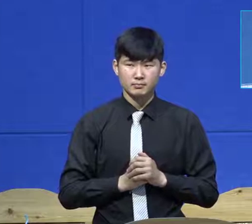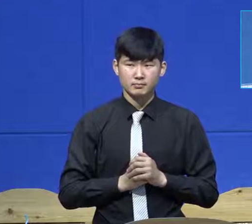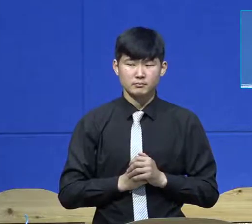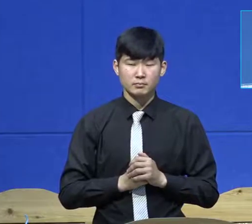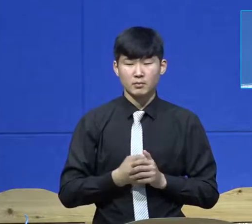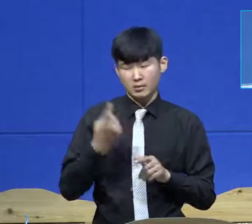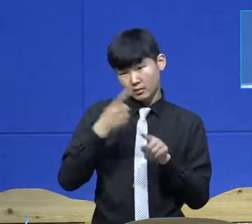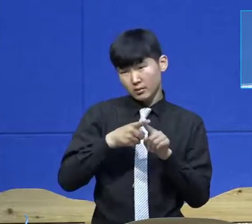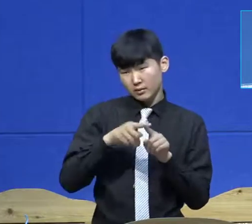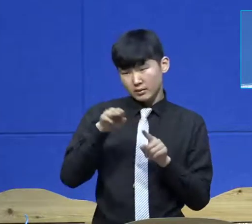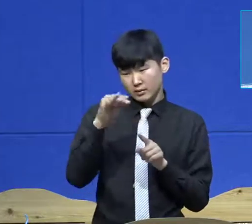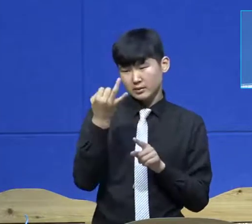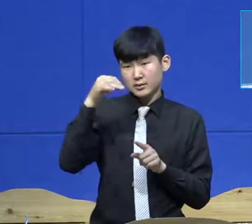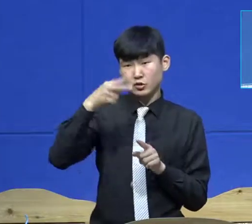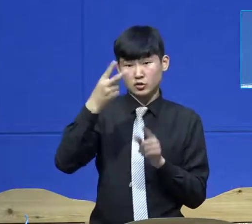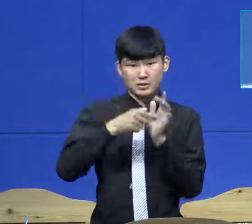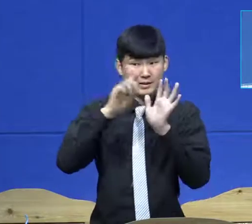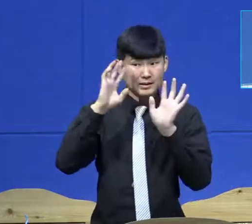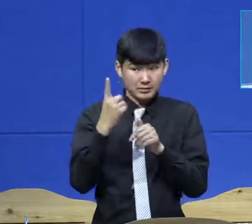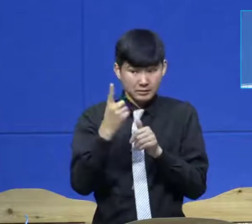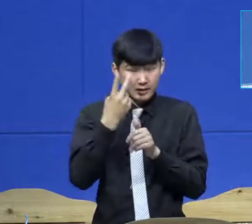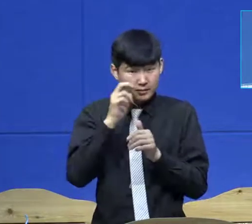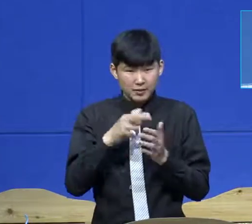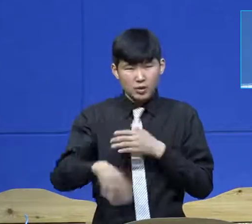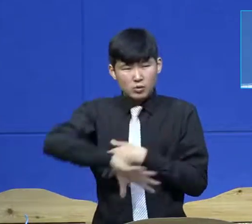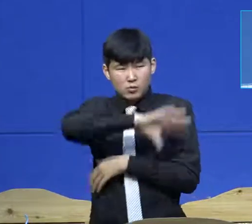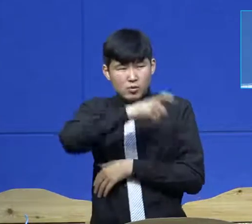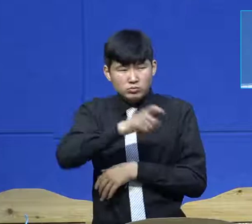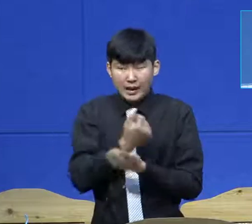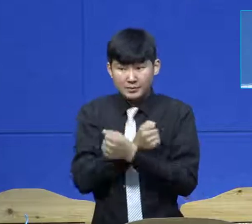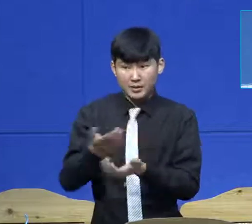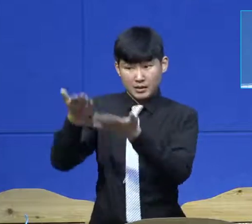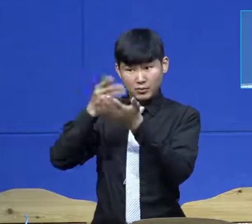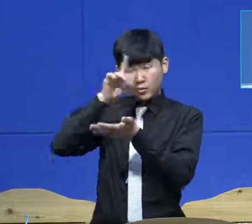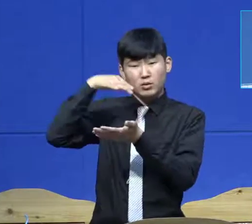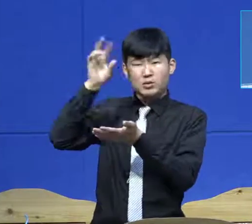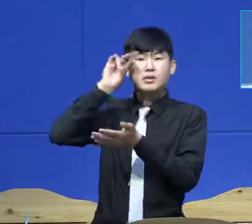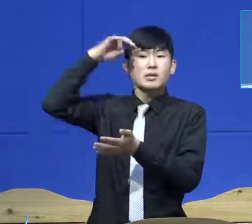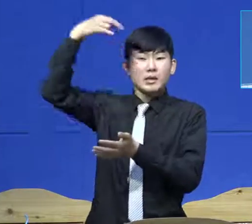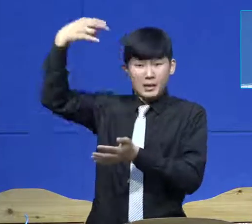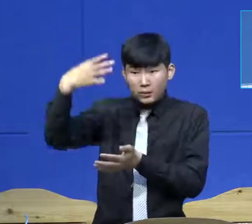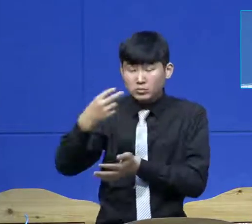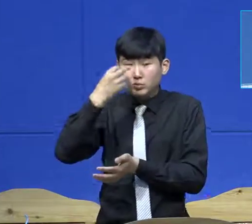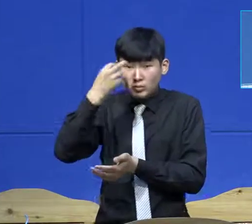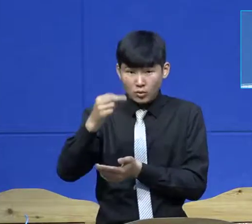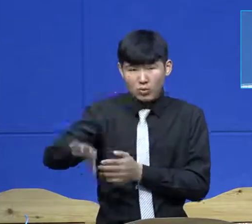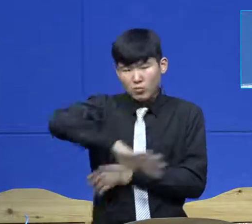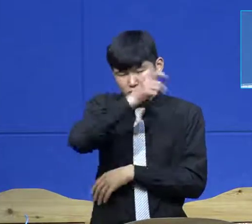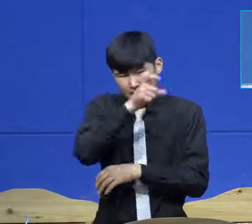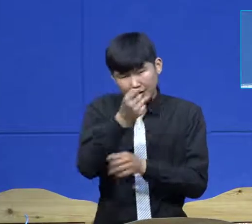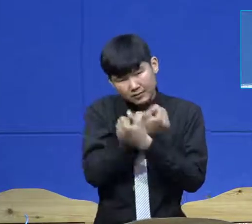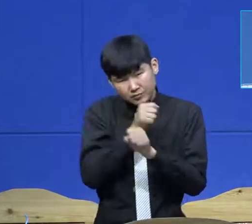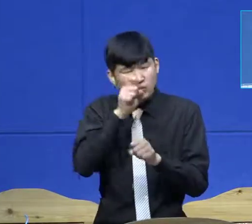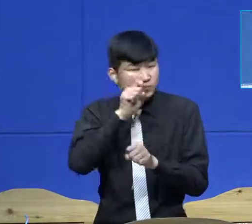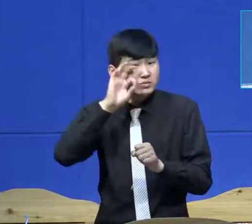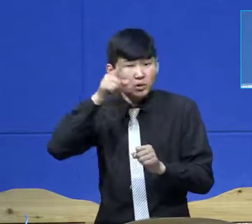Мөн Тит 2:11-с харуул бүхэнд аврал авчирч бурханы нэгүсэл үзэгдэж бүх хүнийг аврагдаасаа гэж хүсдэг